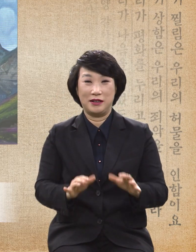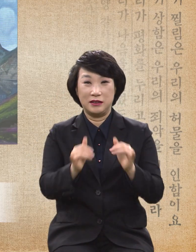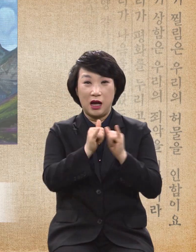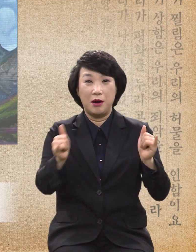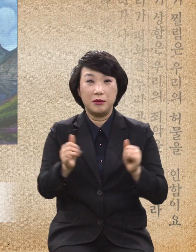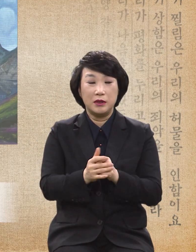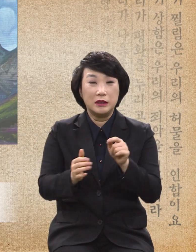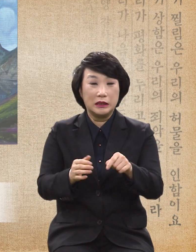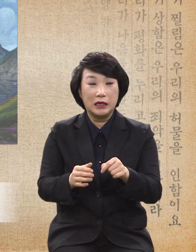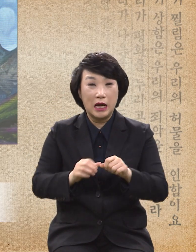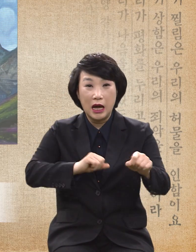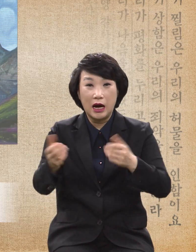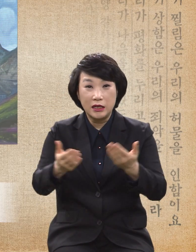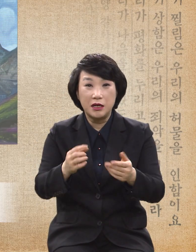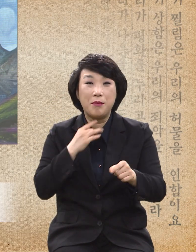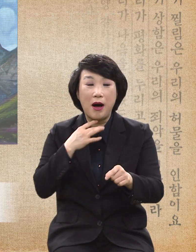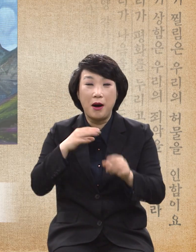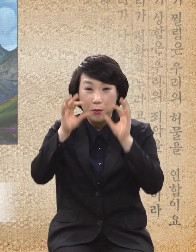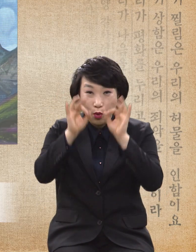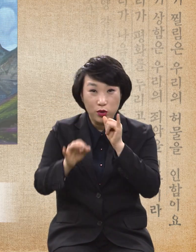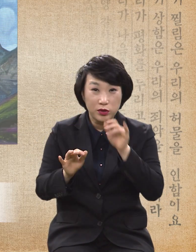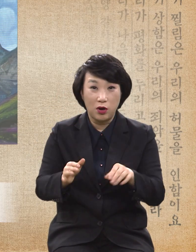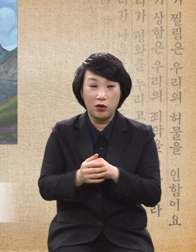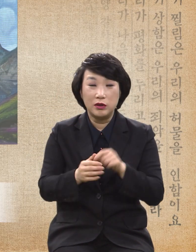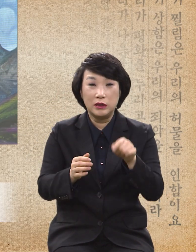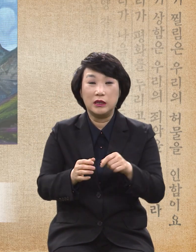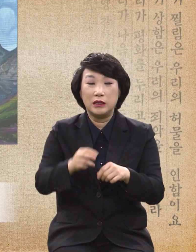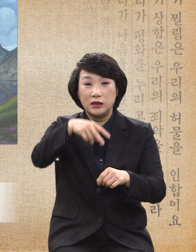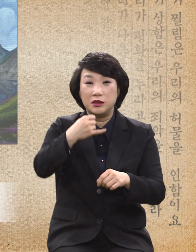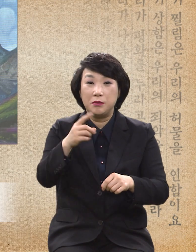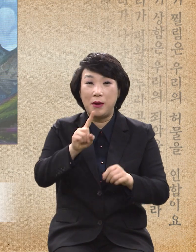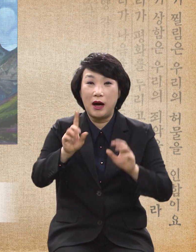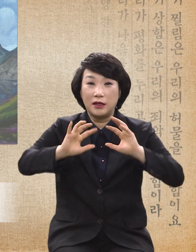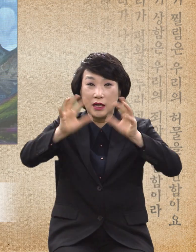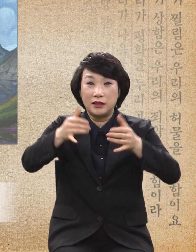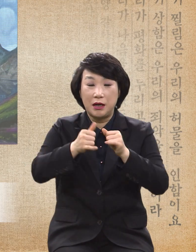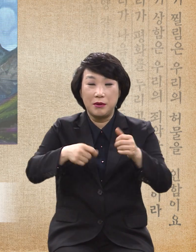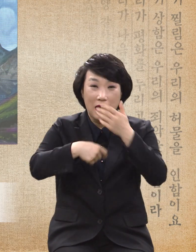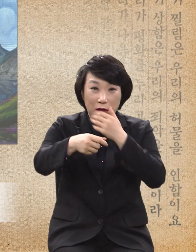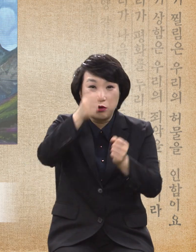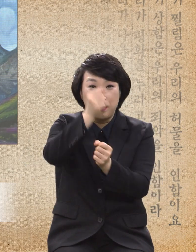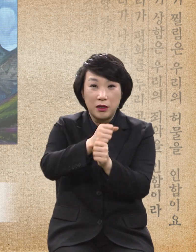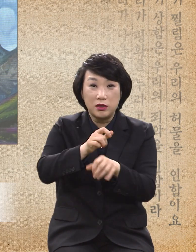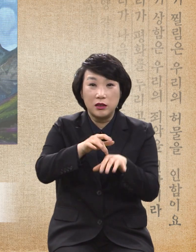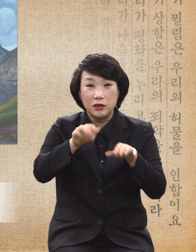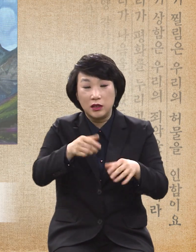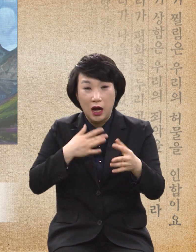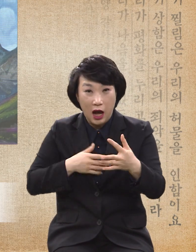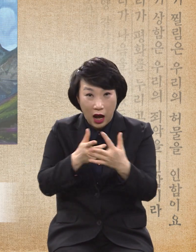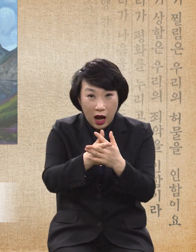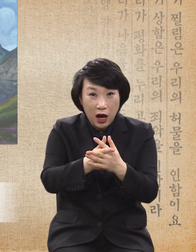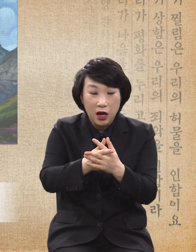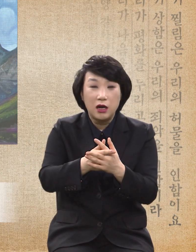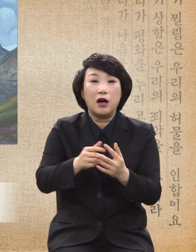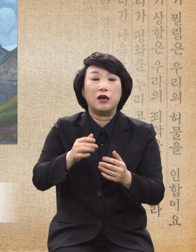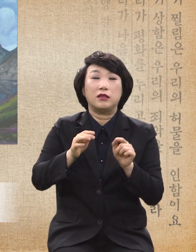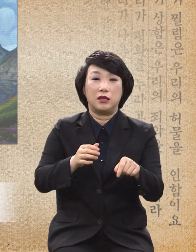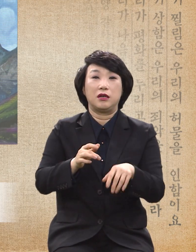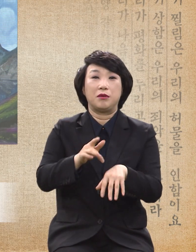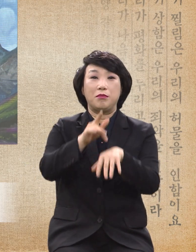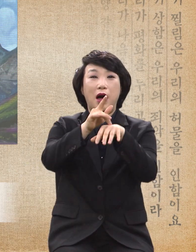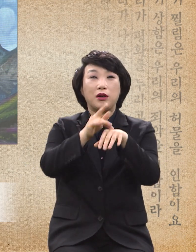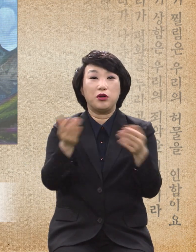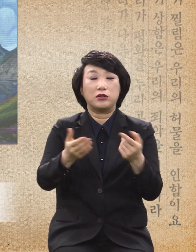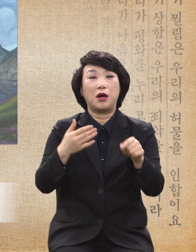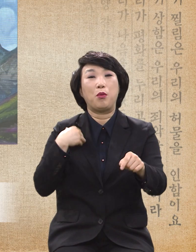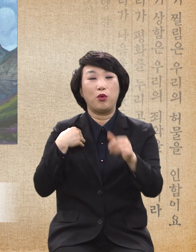사람까지밖에는 못 봐. 스밧 사람을 강도 만든 사단이 안 보여. 그걸 보는 것이 영적인 눈이다